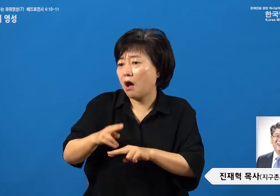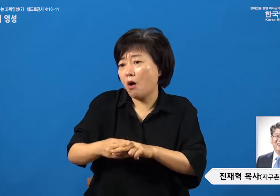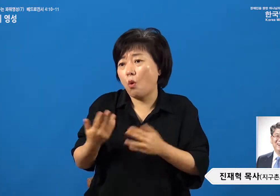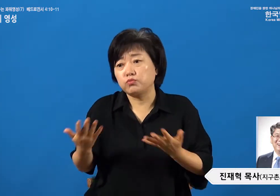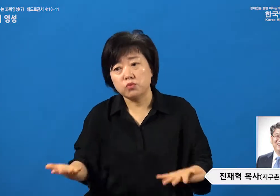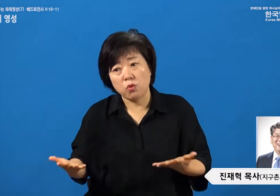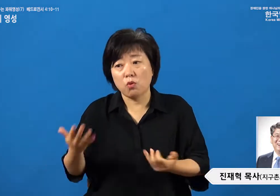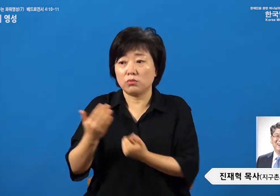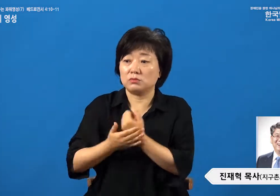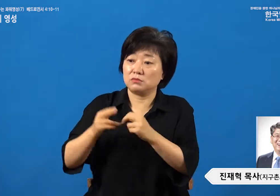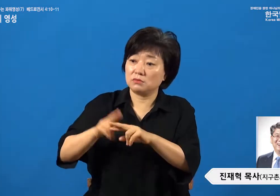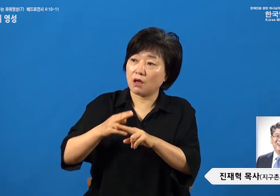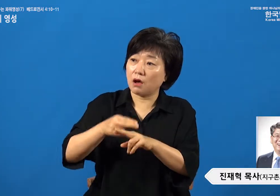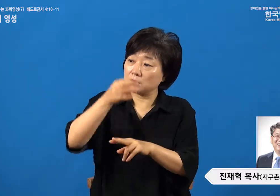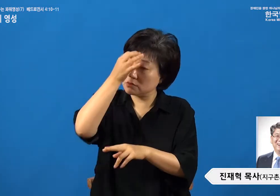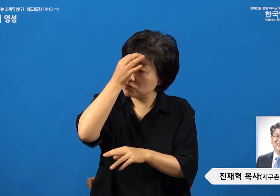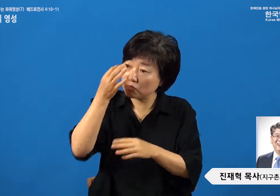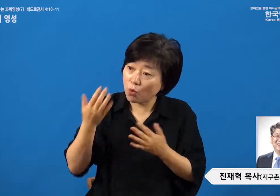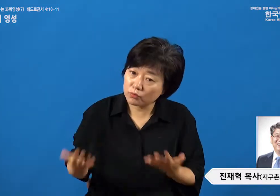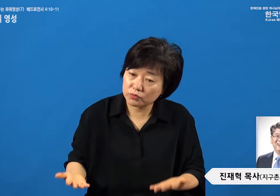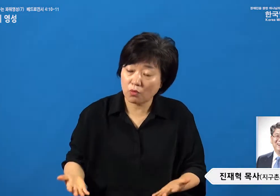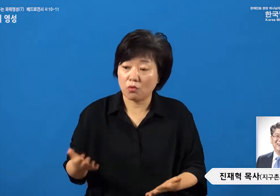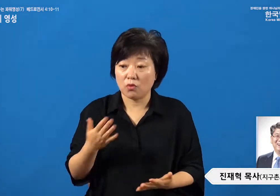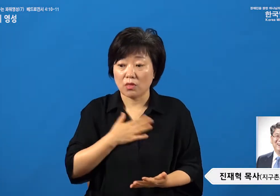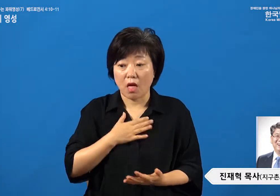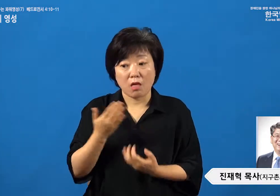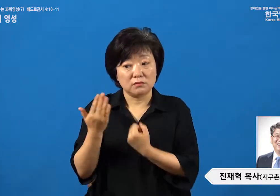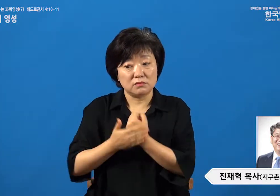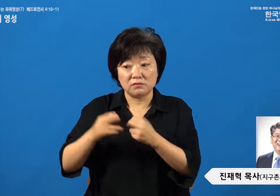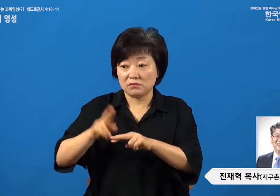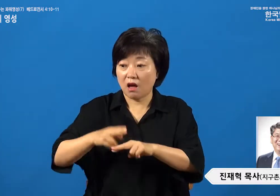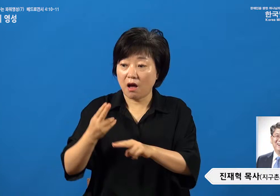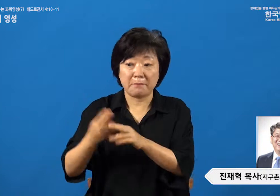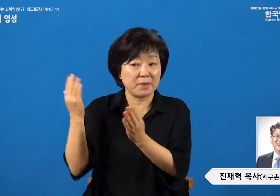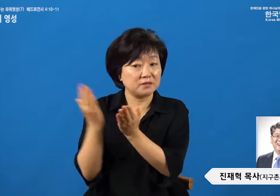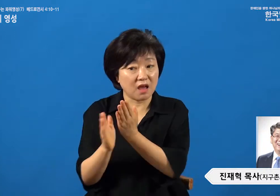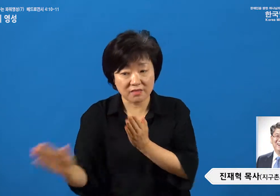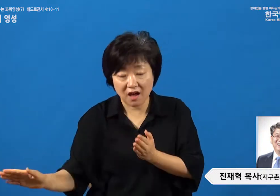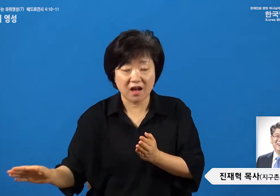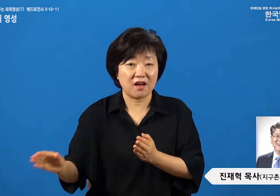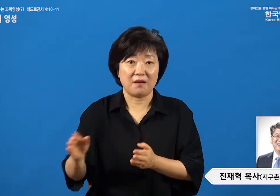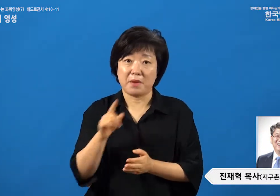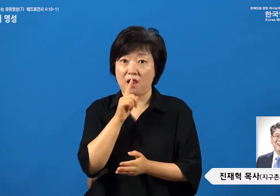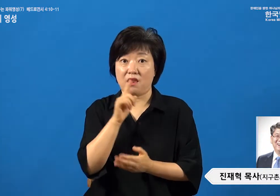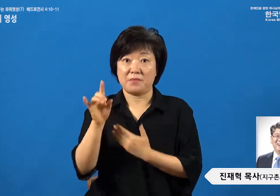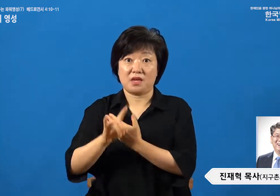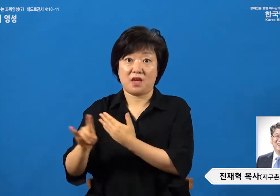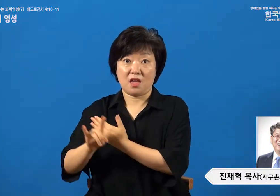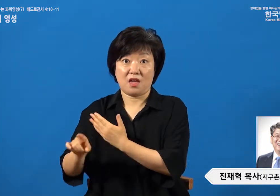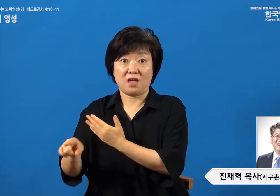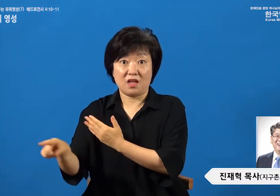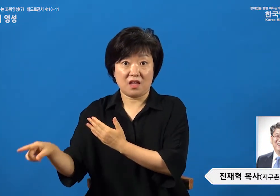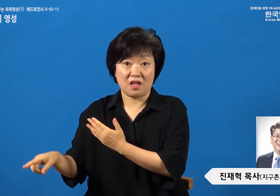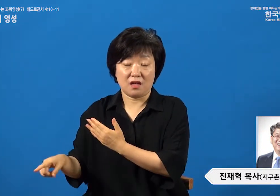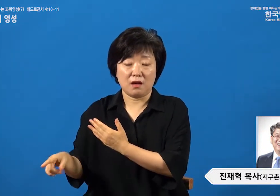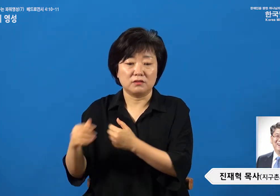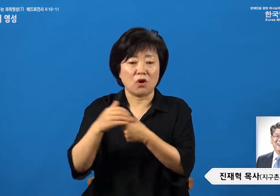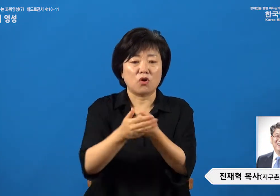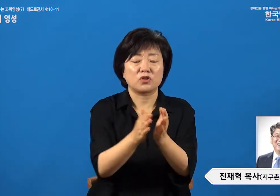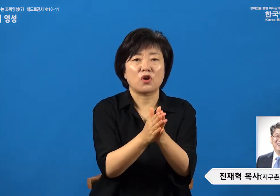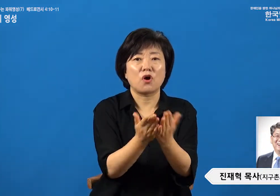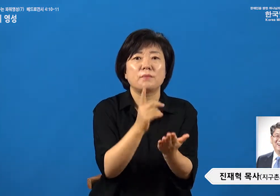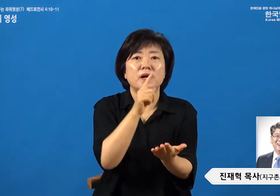은사가 없어서, 은사를 몰라서, 이건 내 은사가 아니어서 라고 이야기하지만 성경은